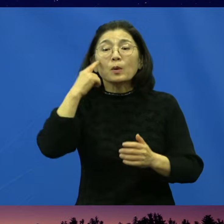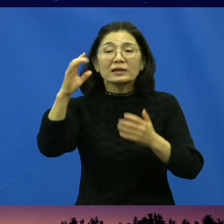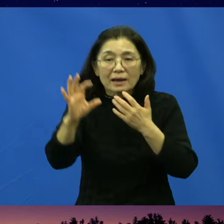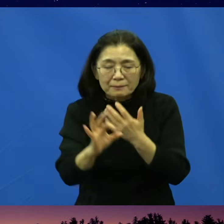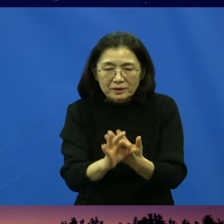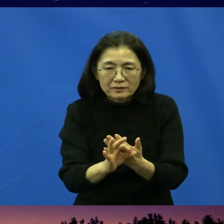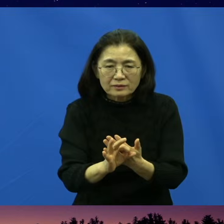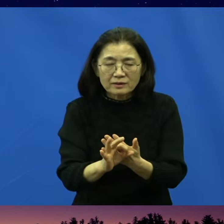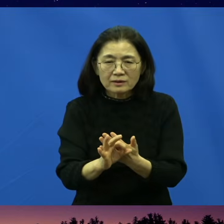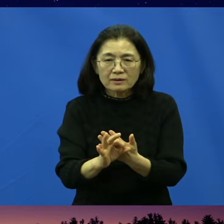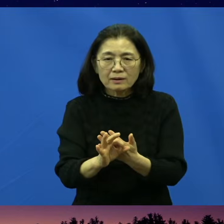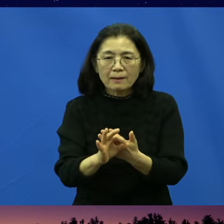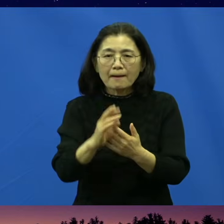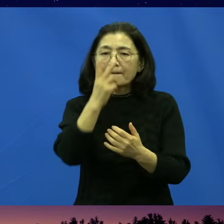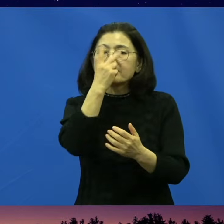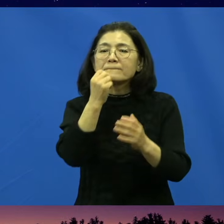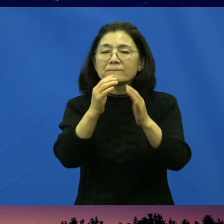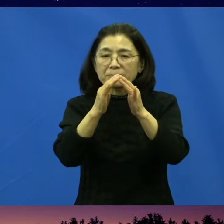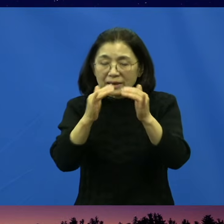있었다는 의미입니다.